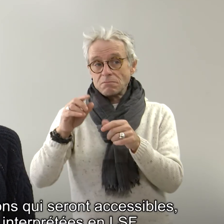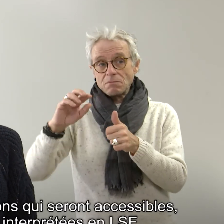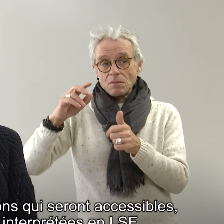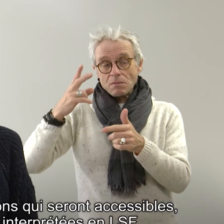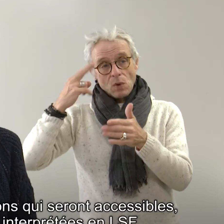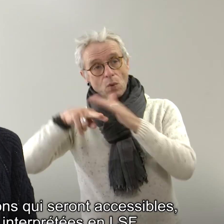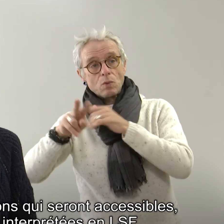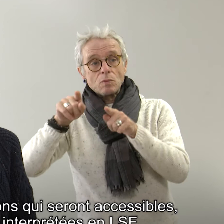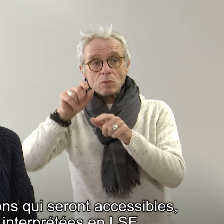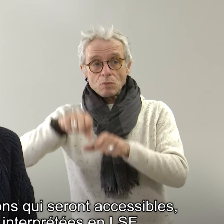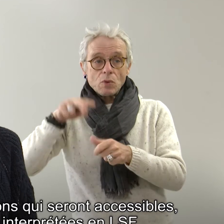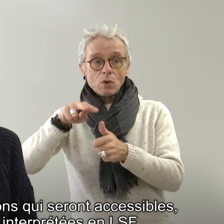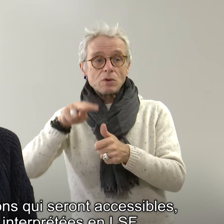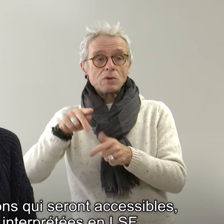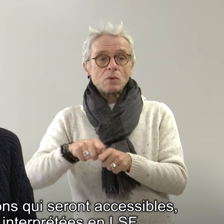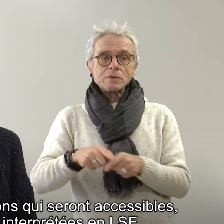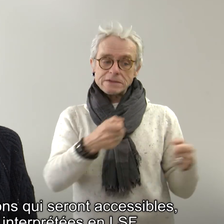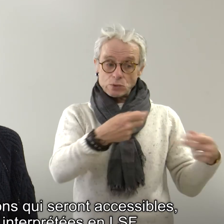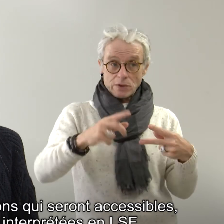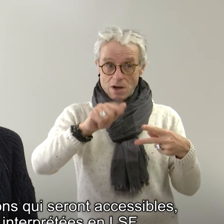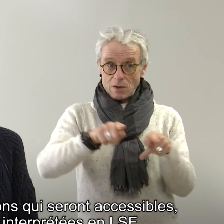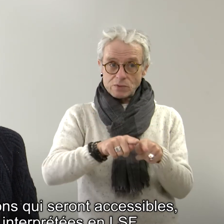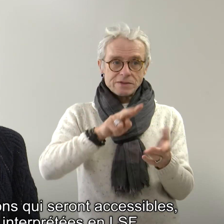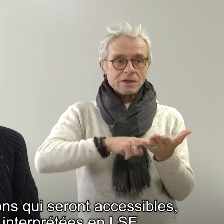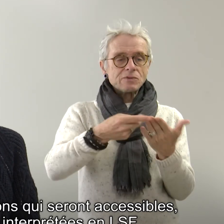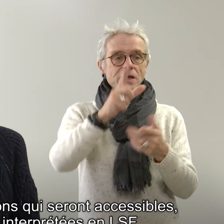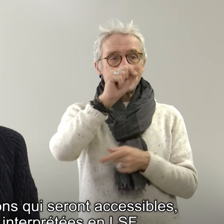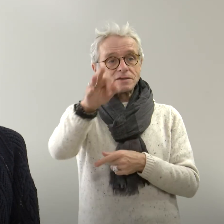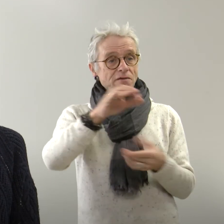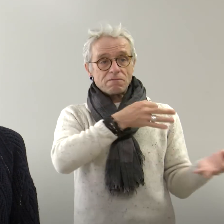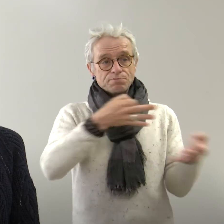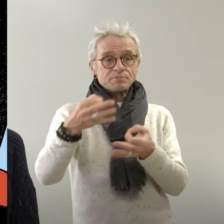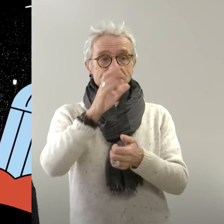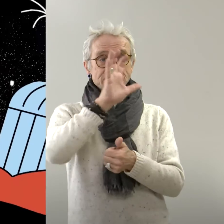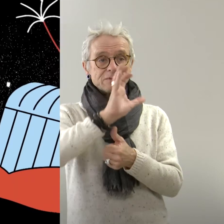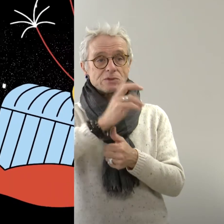ce sont des émissions qui seront accessibles sous titrée et interprétée en lsf